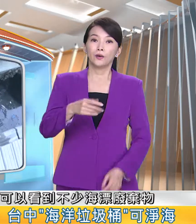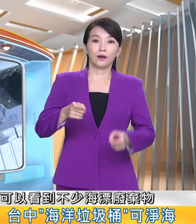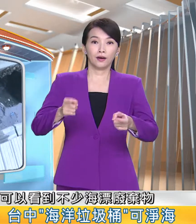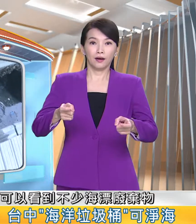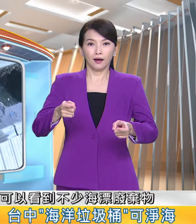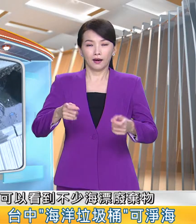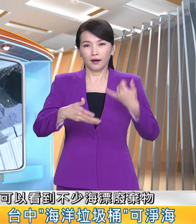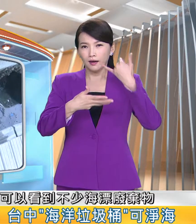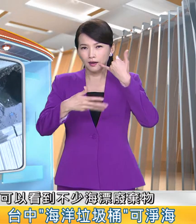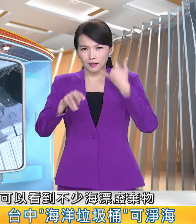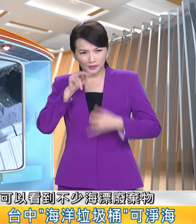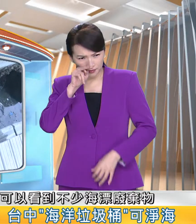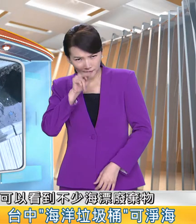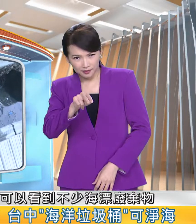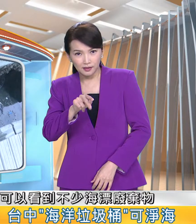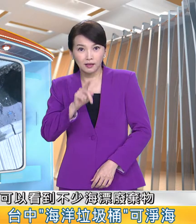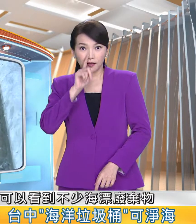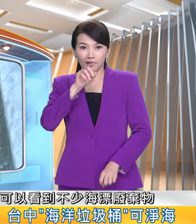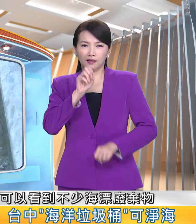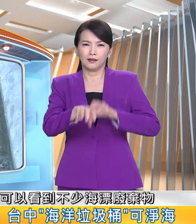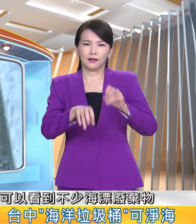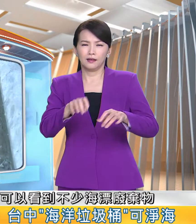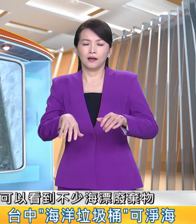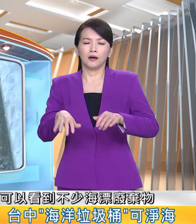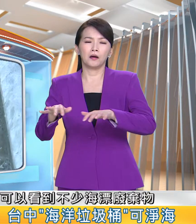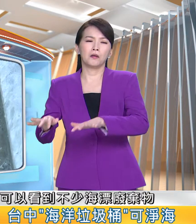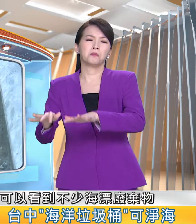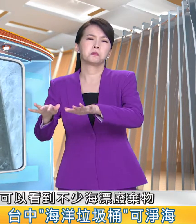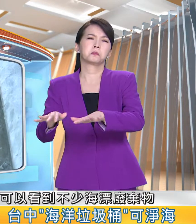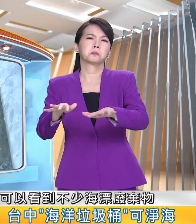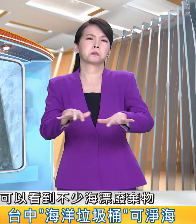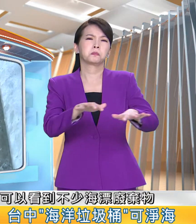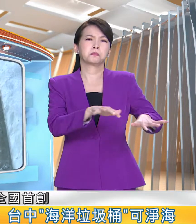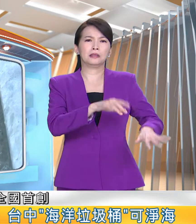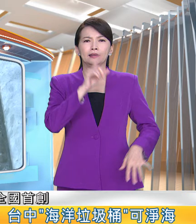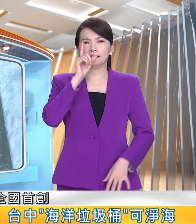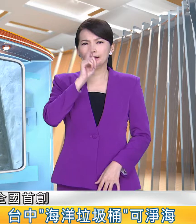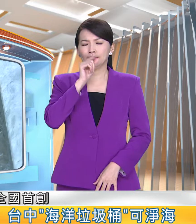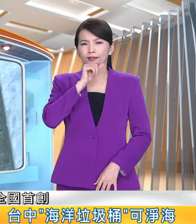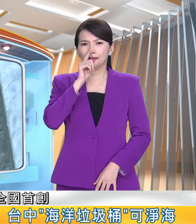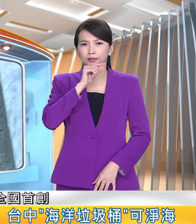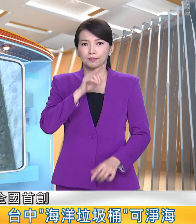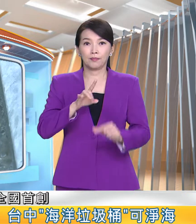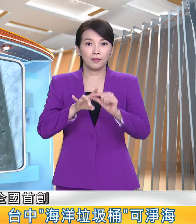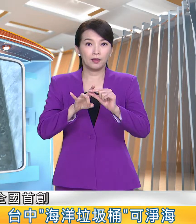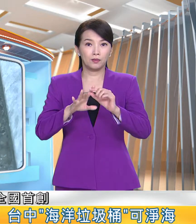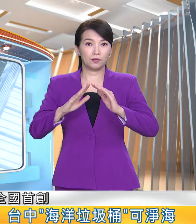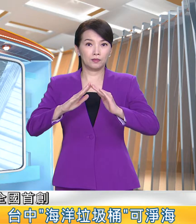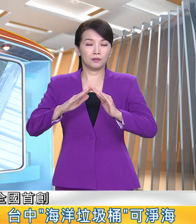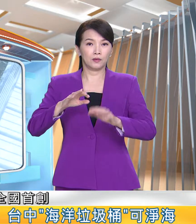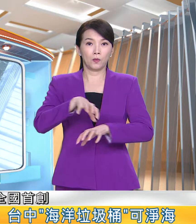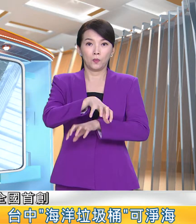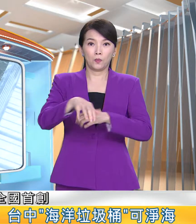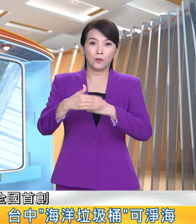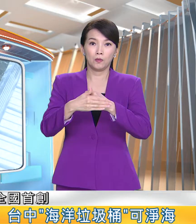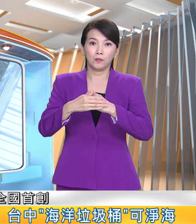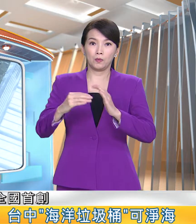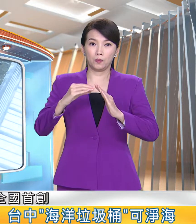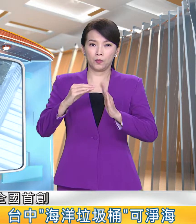在渔港的海面，常可以看到不少海漂废弃物。台中市环保局全国